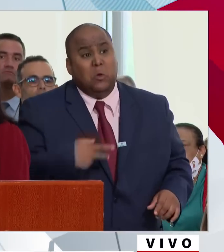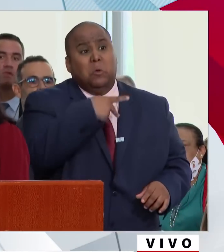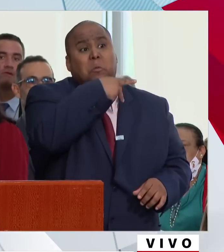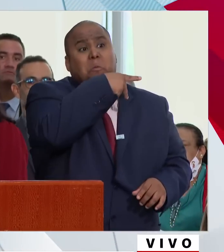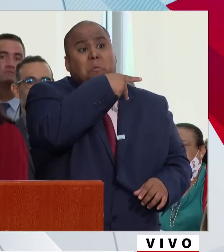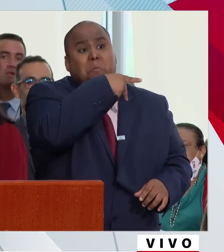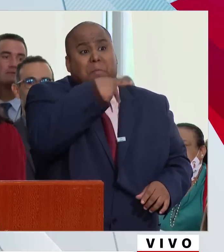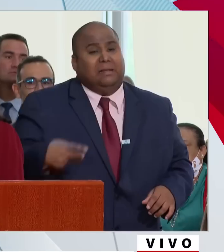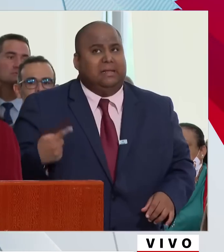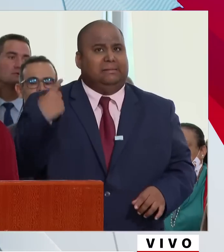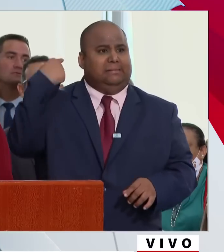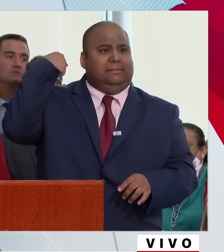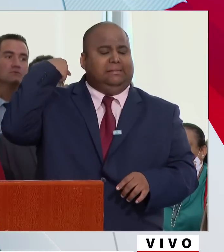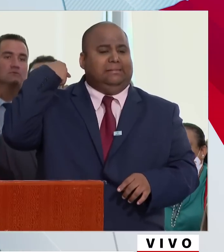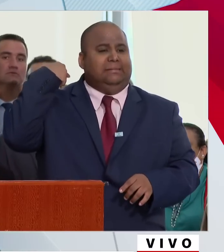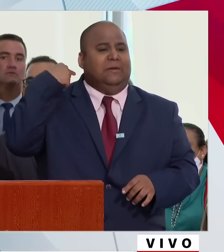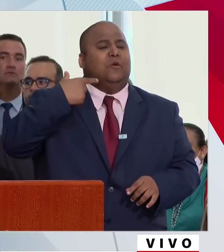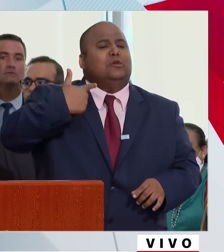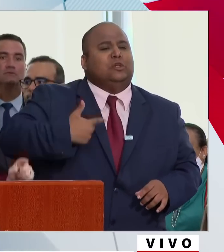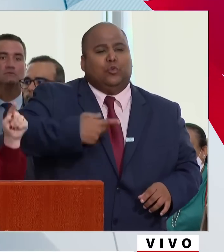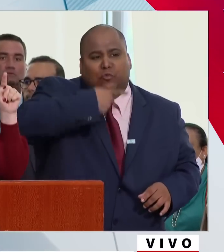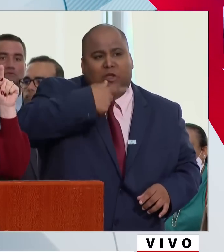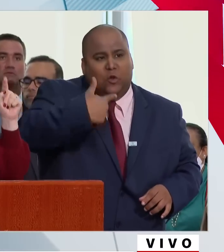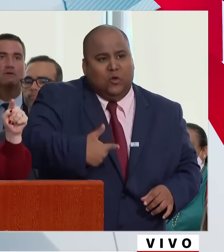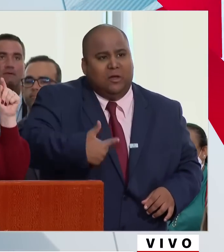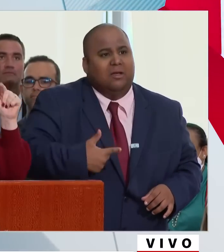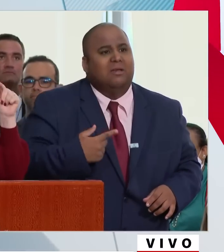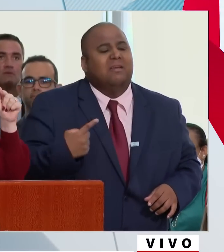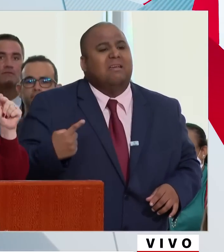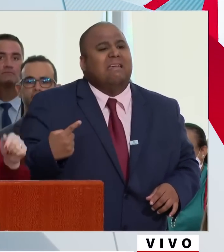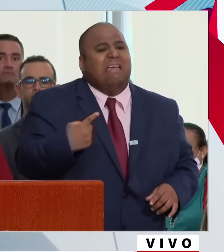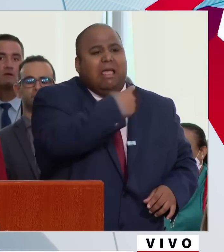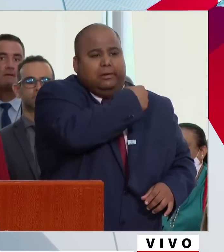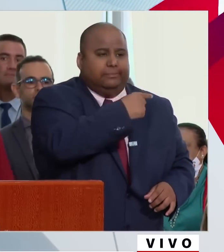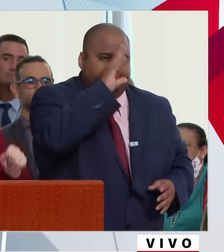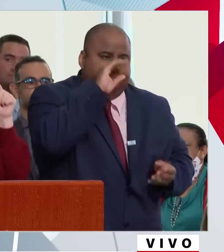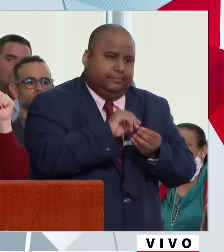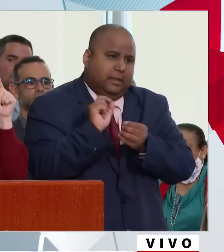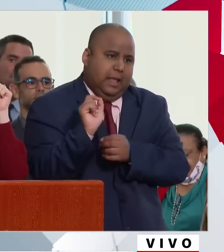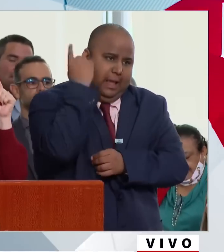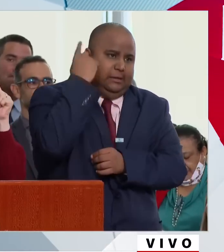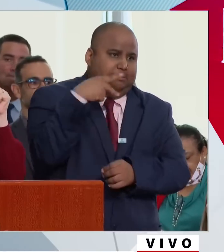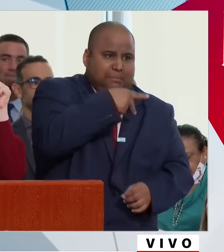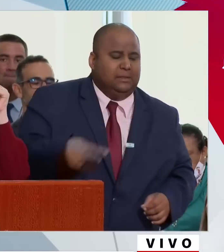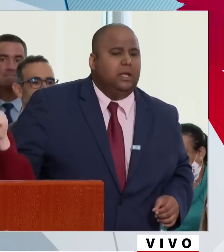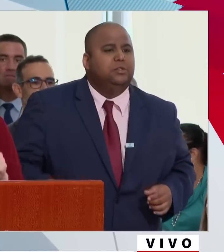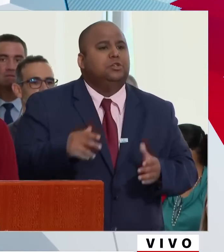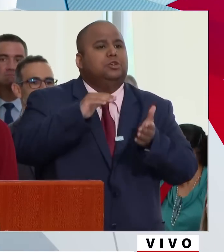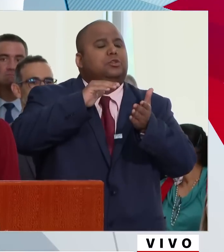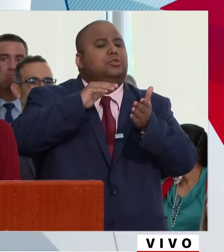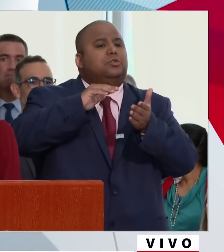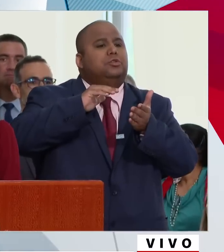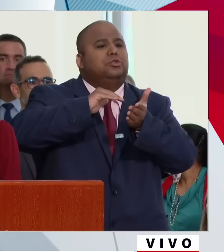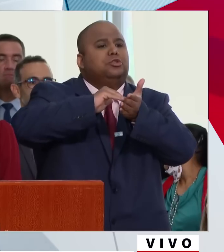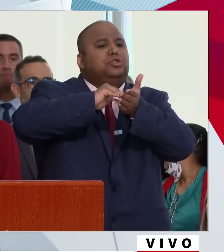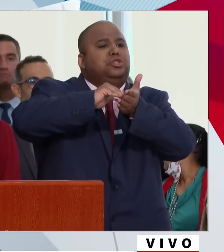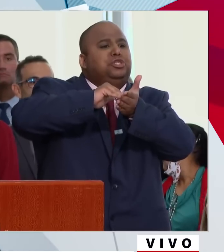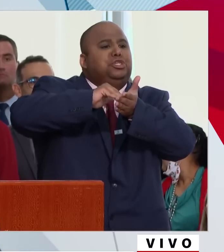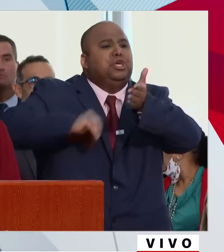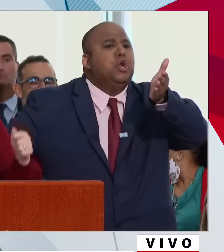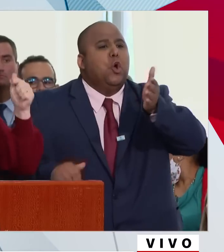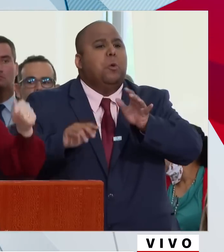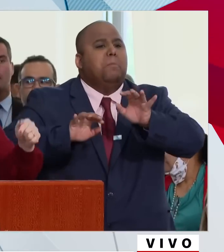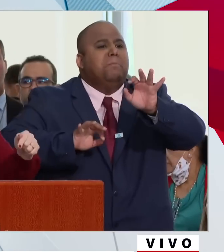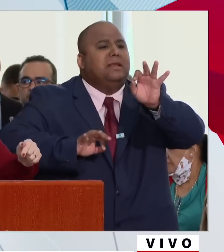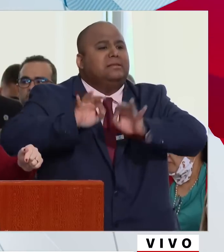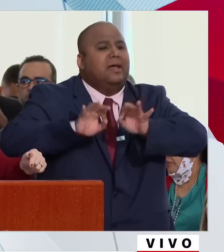financeiro como para esquerda ela fala em colocar o povo dentro do orçamento ou seja uma série de viagens para que o